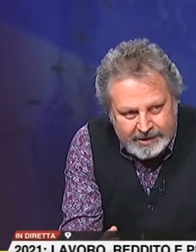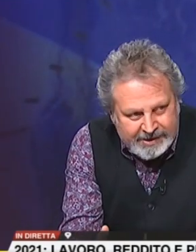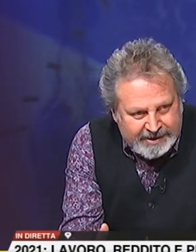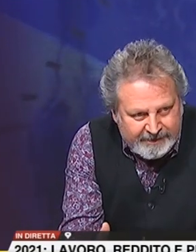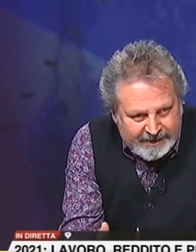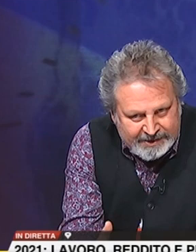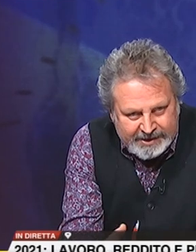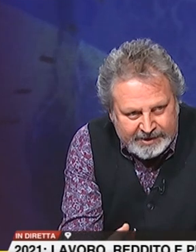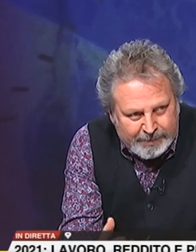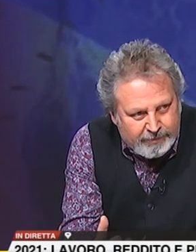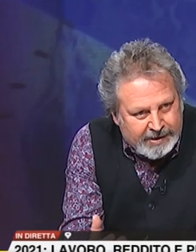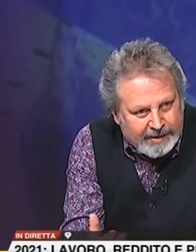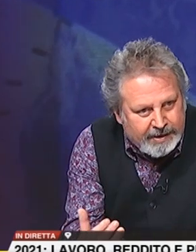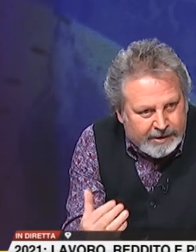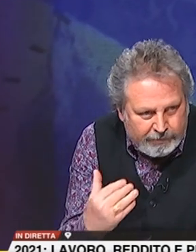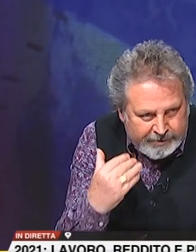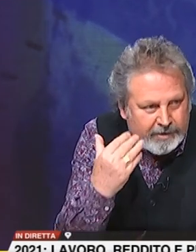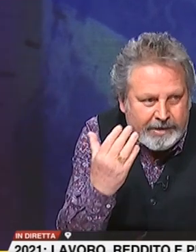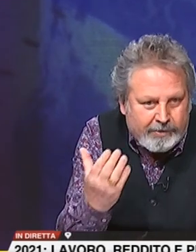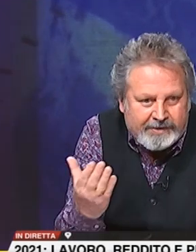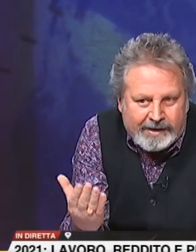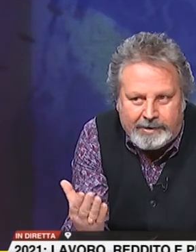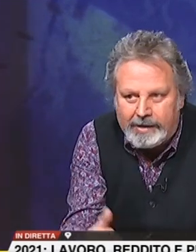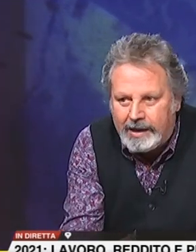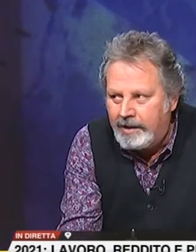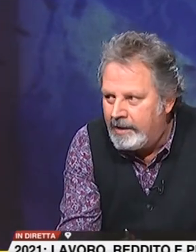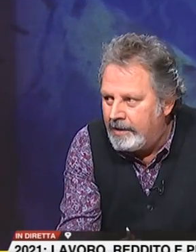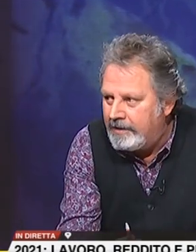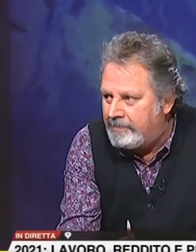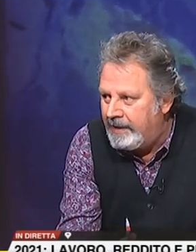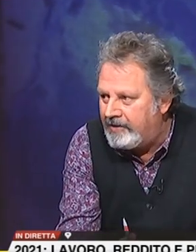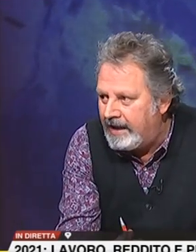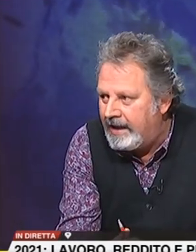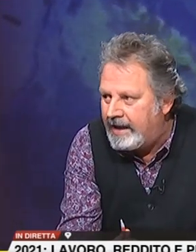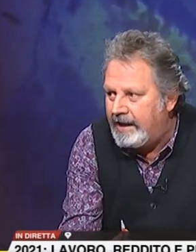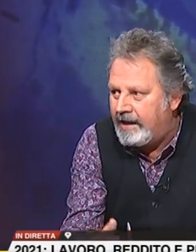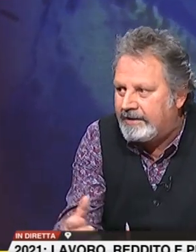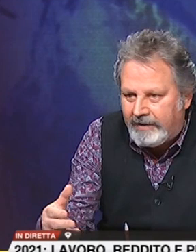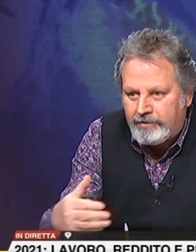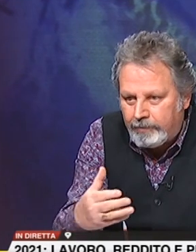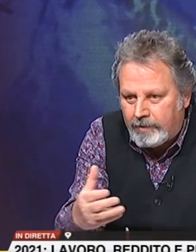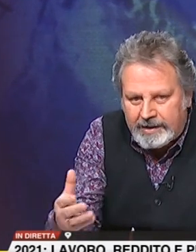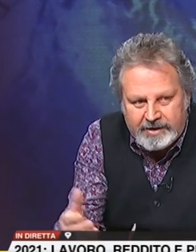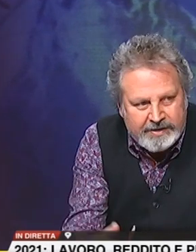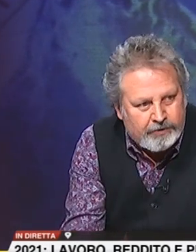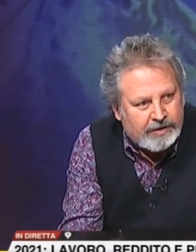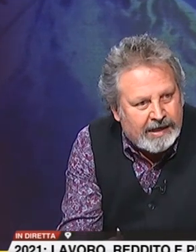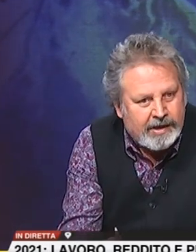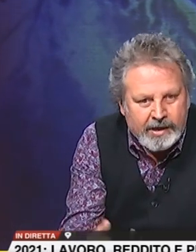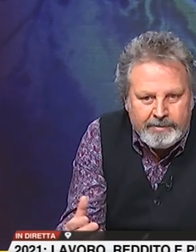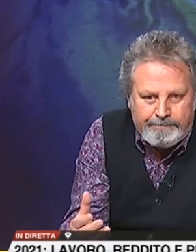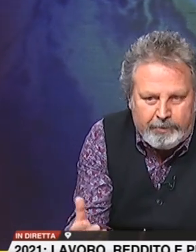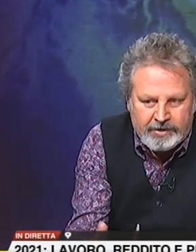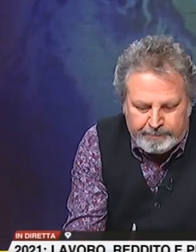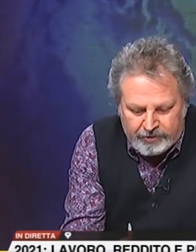quindi rischia di vivere di stenti, certo, per cui chiaramente la soluzione migliore sarebbe quella, certo, di spingere e che attraverso appunto anche i servizi possa sociali